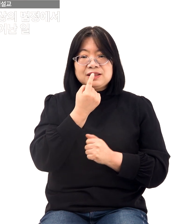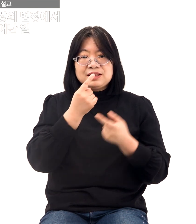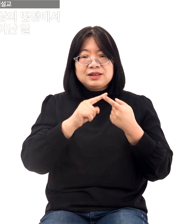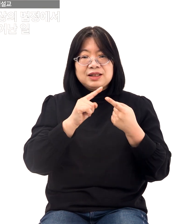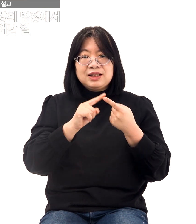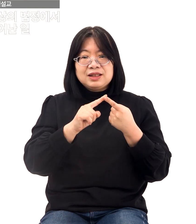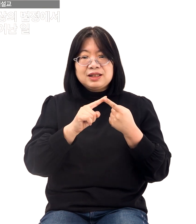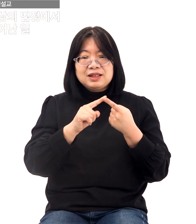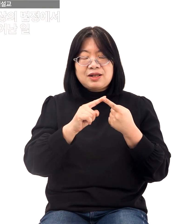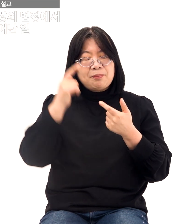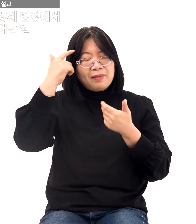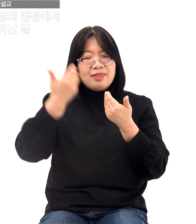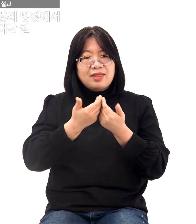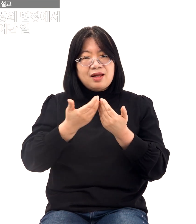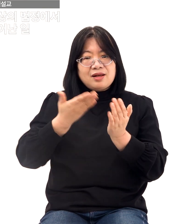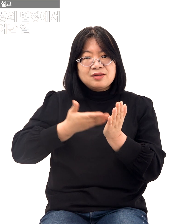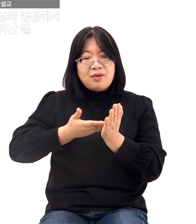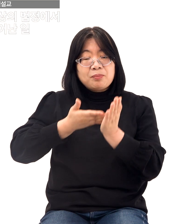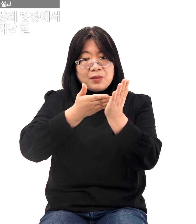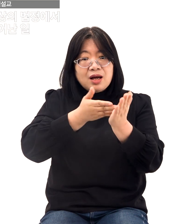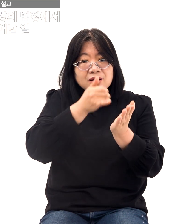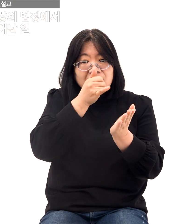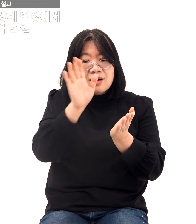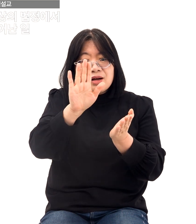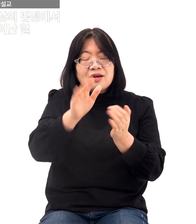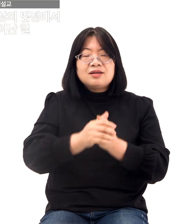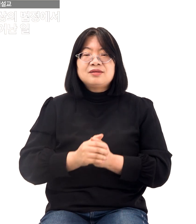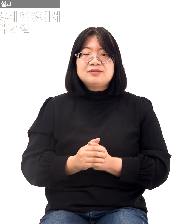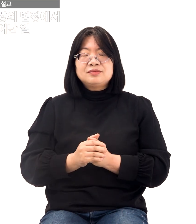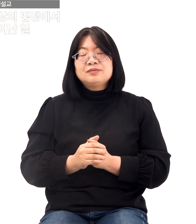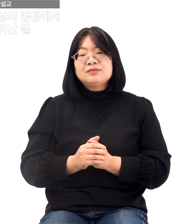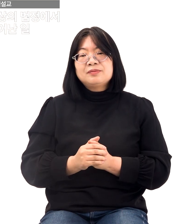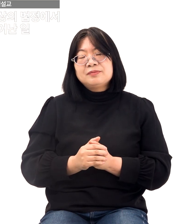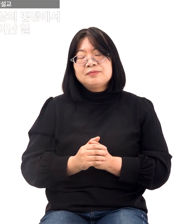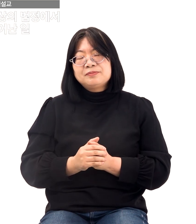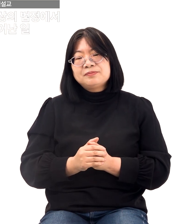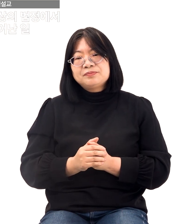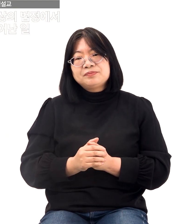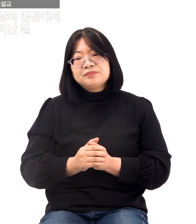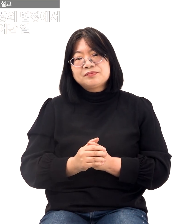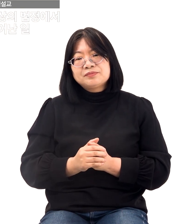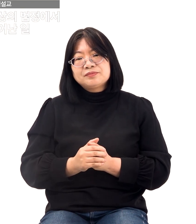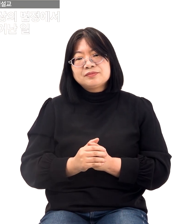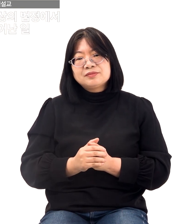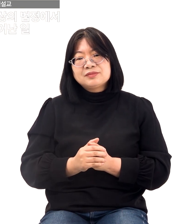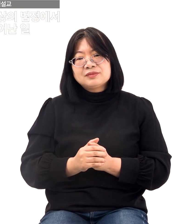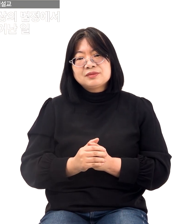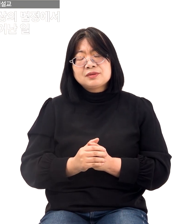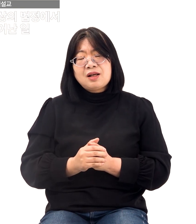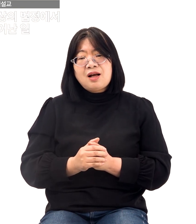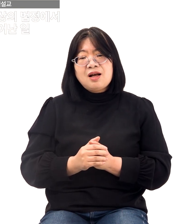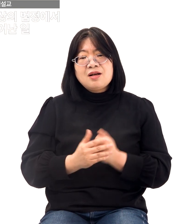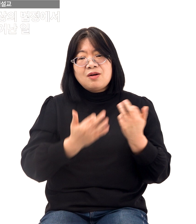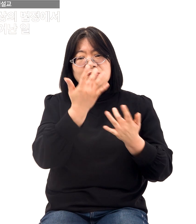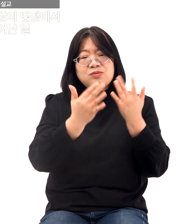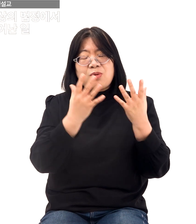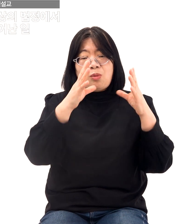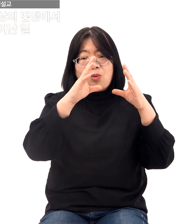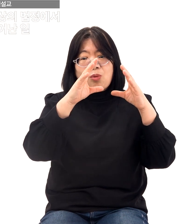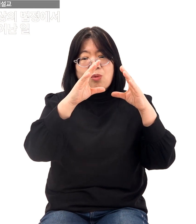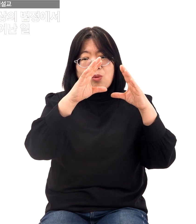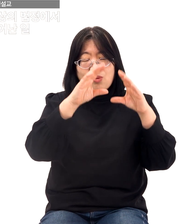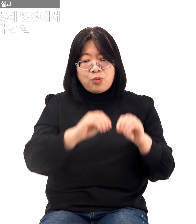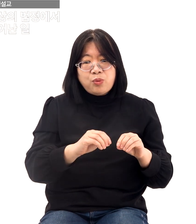두 번째, 그래서 내가 불구덩이라는 심판에 소멸될 수밖에 없었던 내